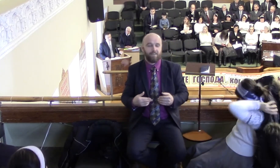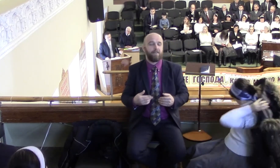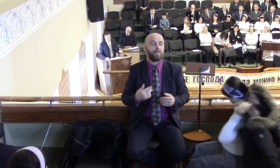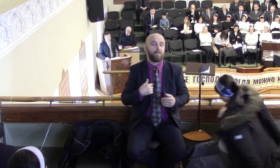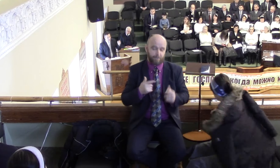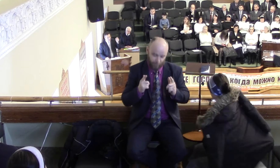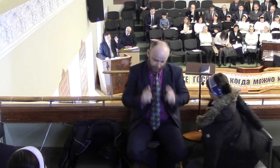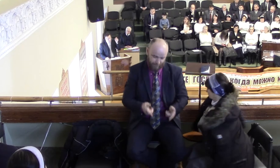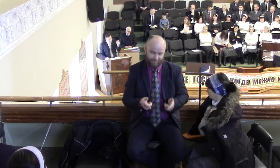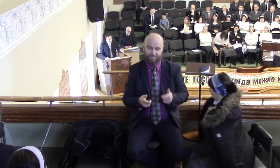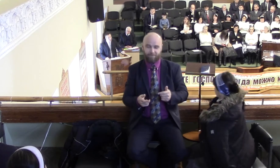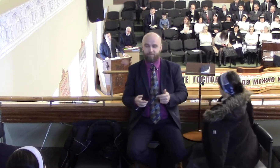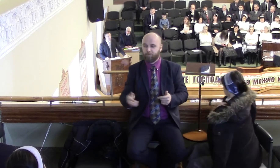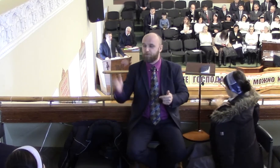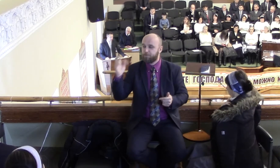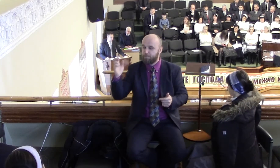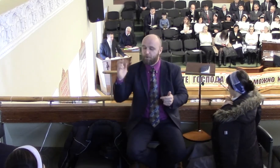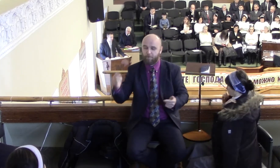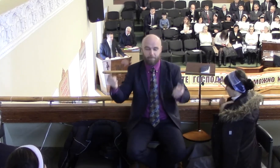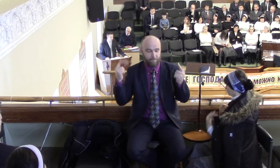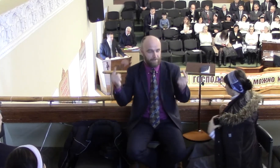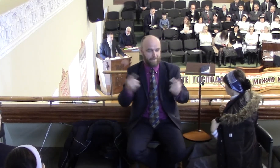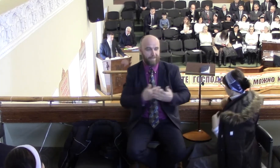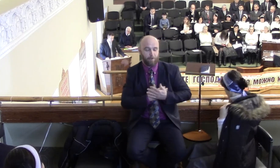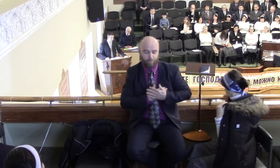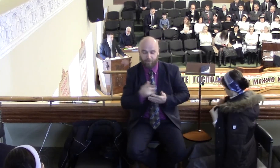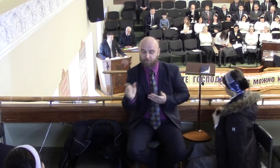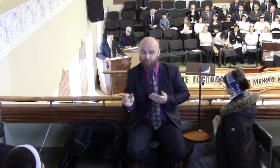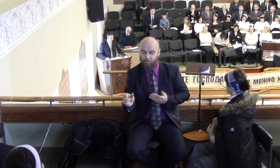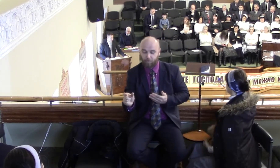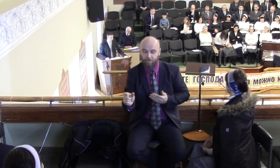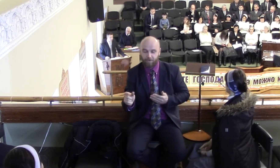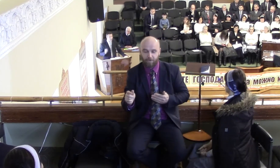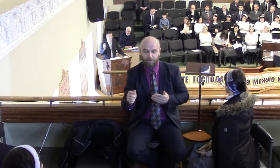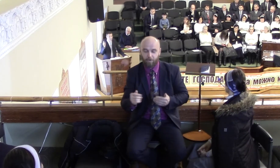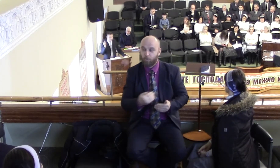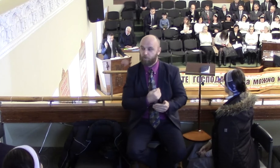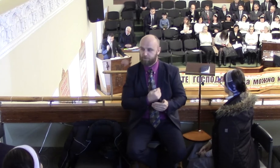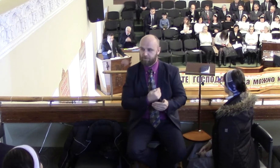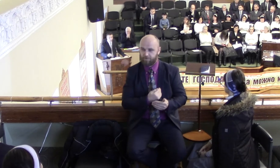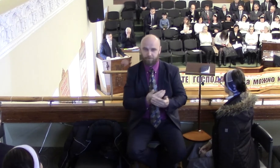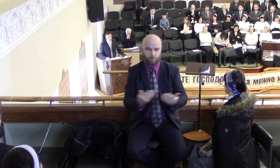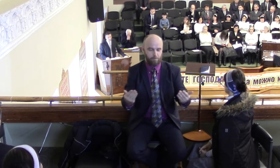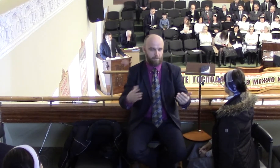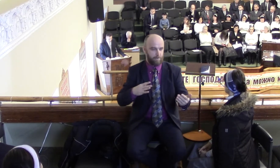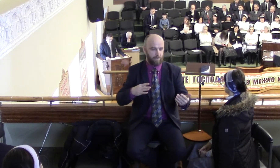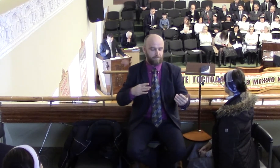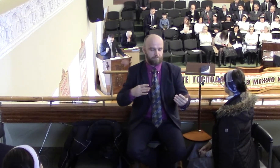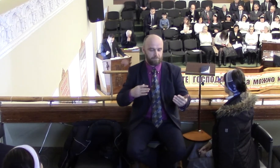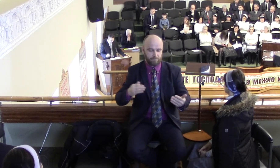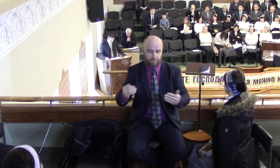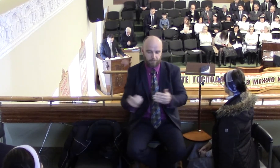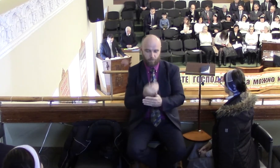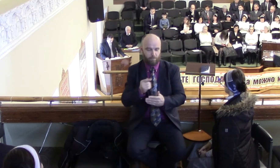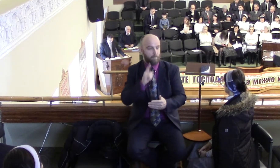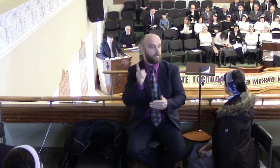милостью, по своей великой любви к человеку, Он дает возможность человеку искать Господа